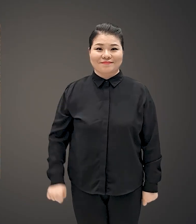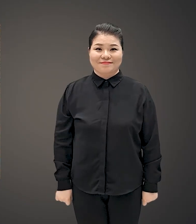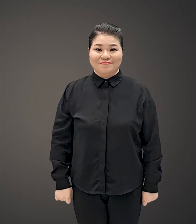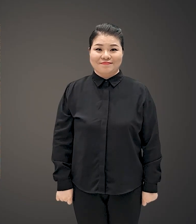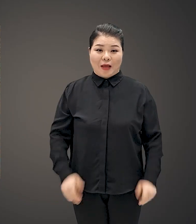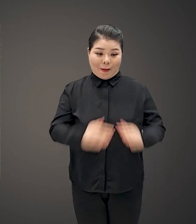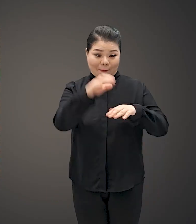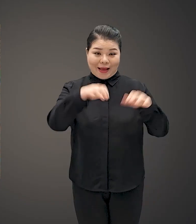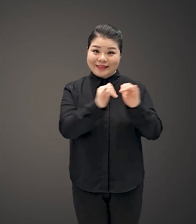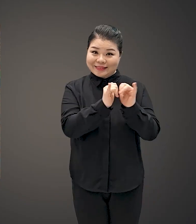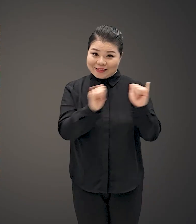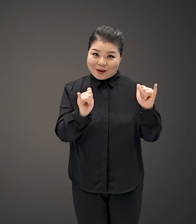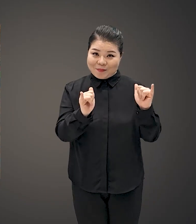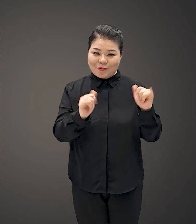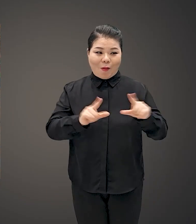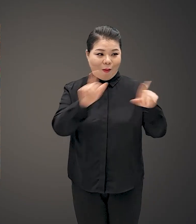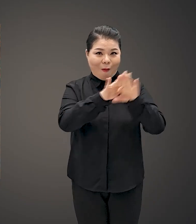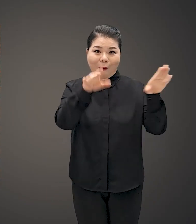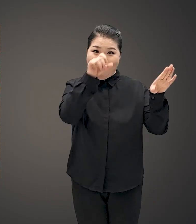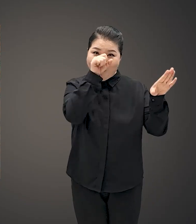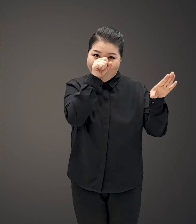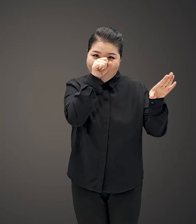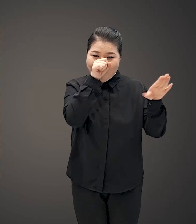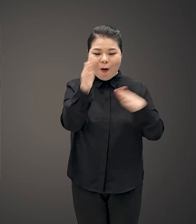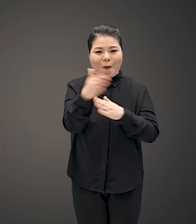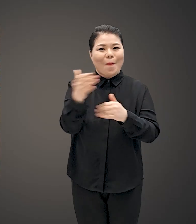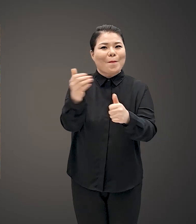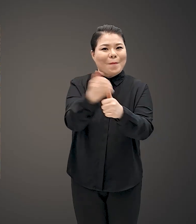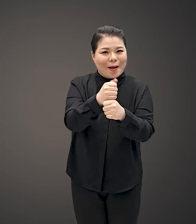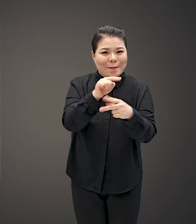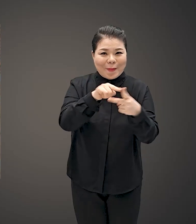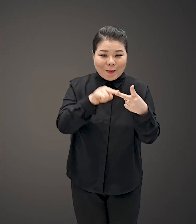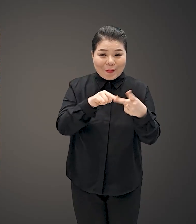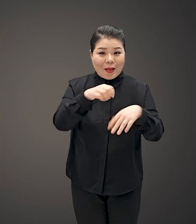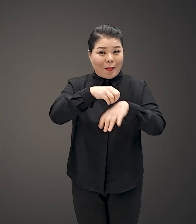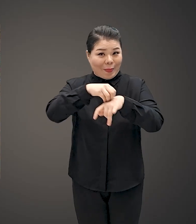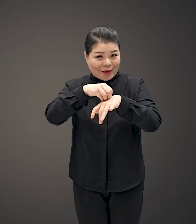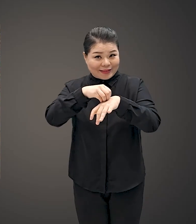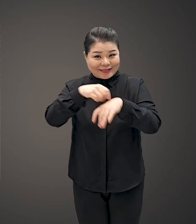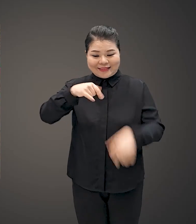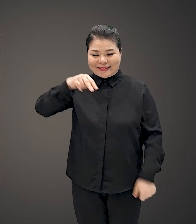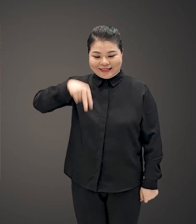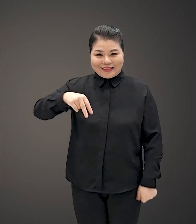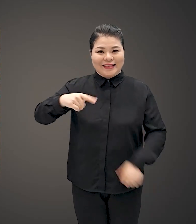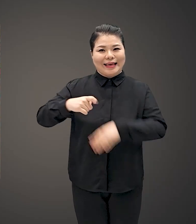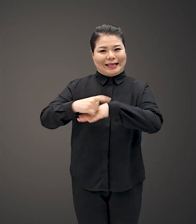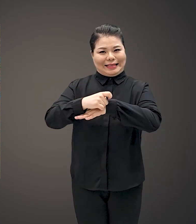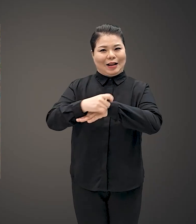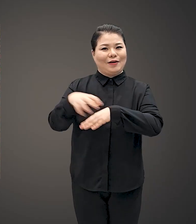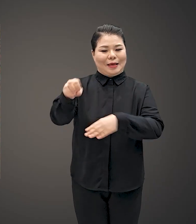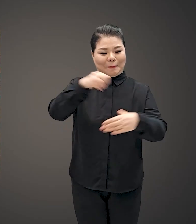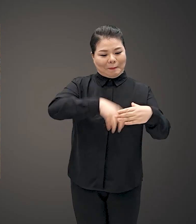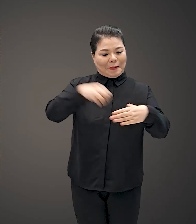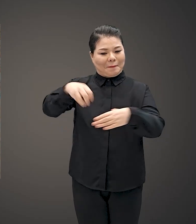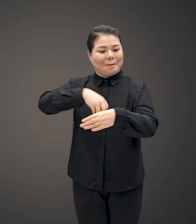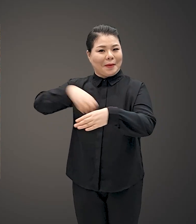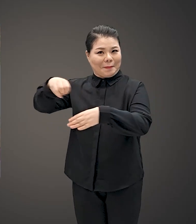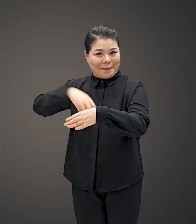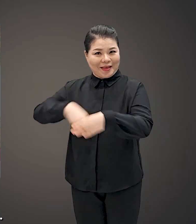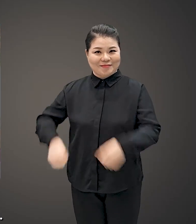어섬 사람들은 날이 좋으면 바다로 나가 고기를 잡고 아니면 갯벌에 나가 낙지며 갯지렁이를